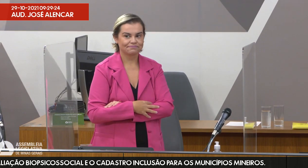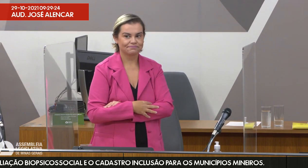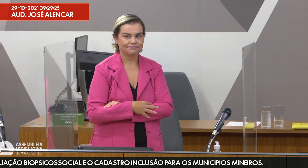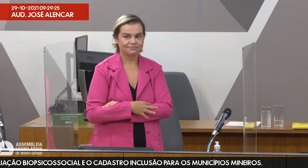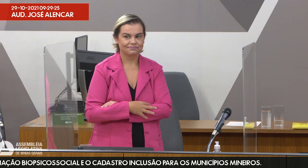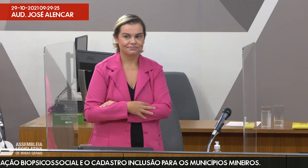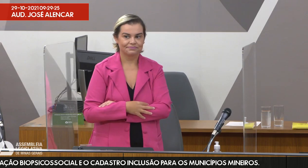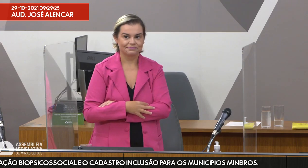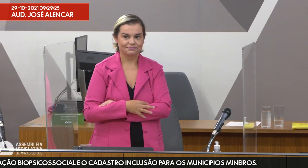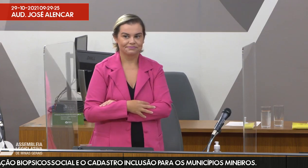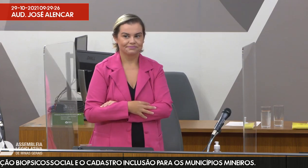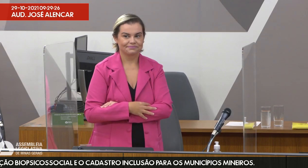raras e seus cuidadores.